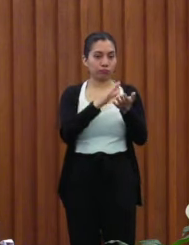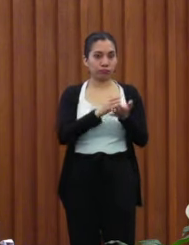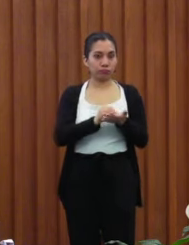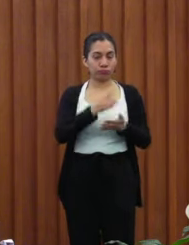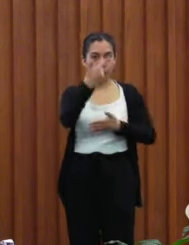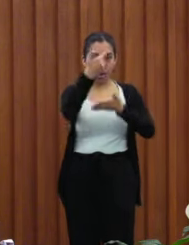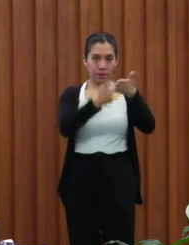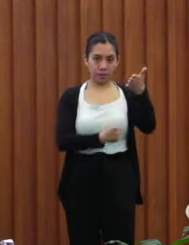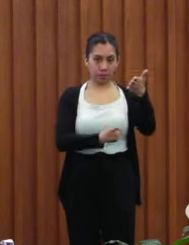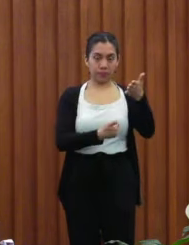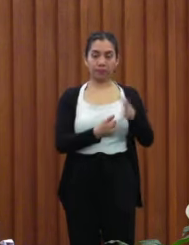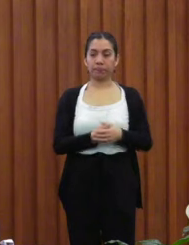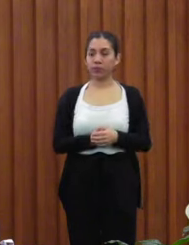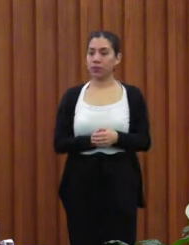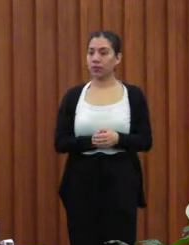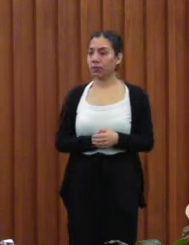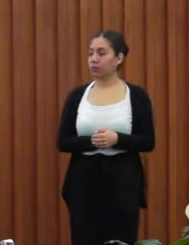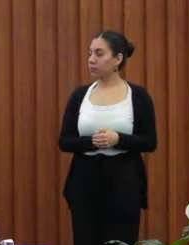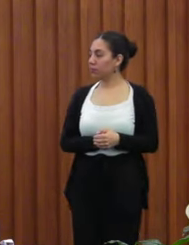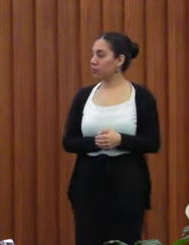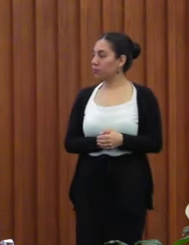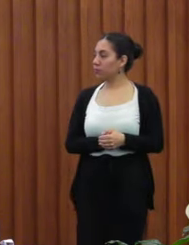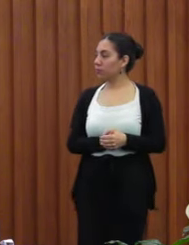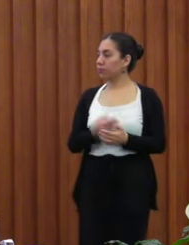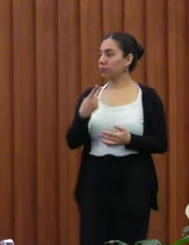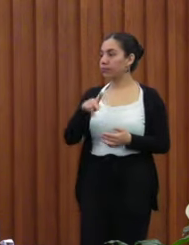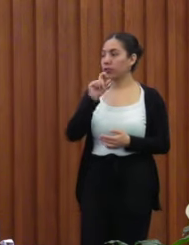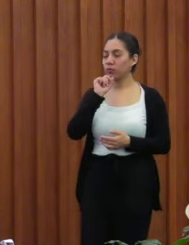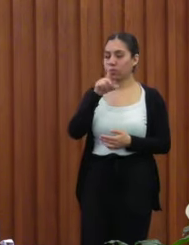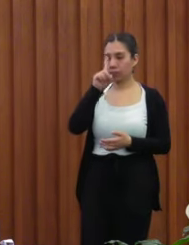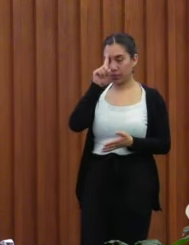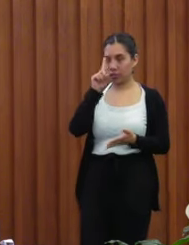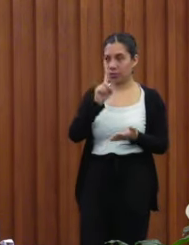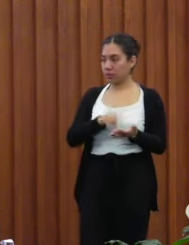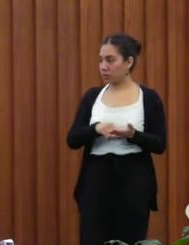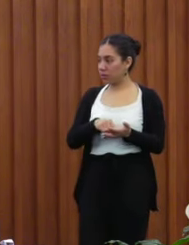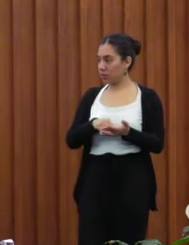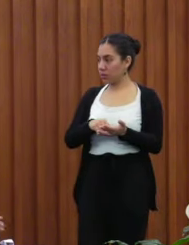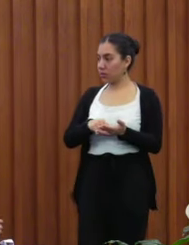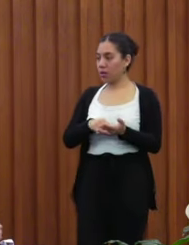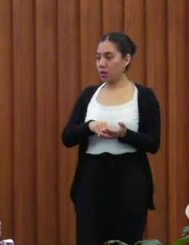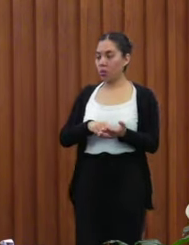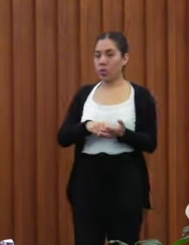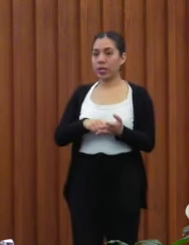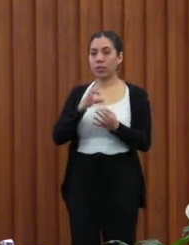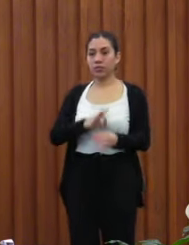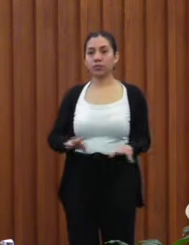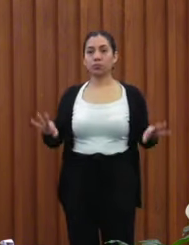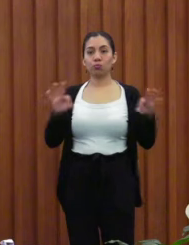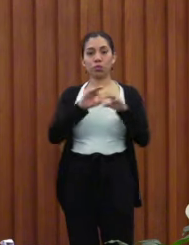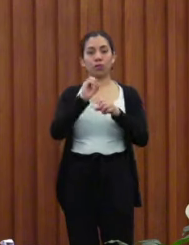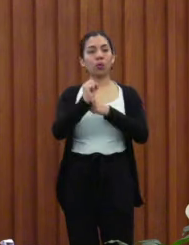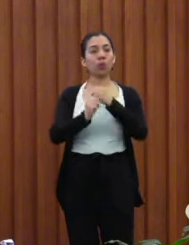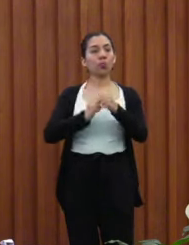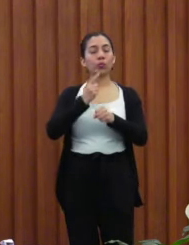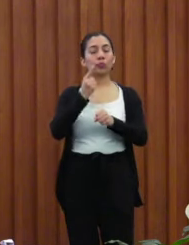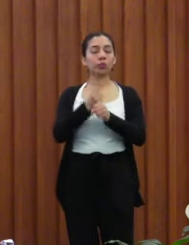Pero también creo, y aprovecho esto y con esto cierro, es todavía una gran oportunidad y una